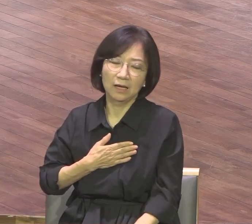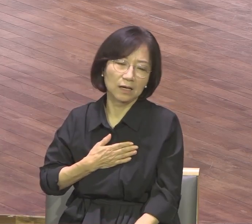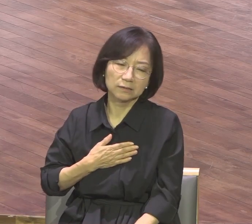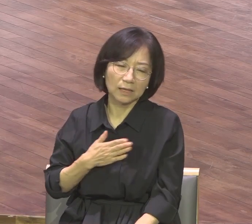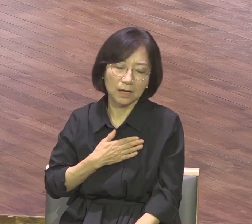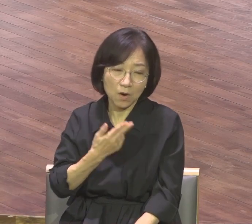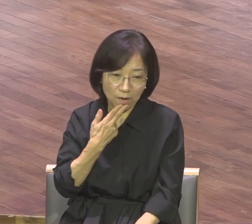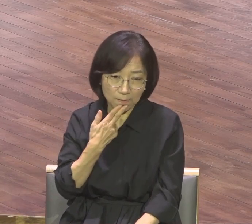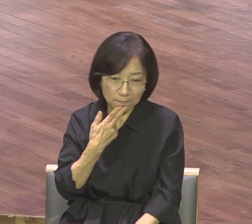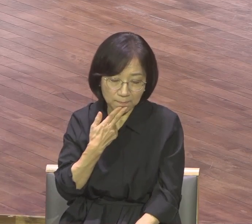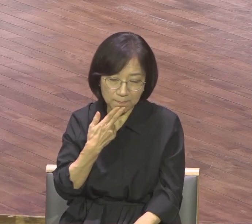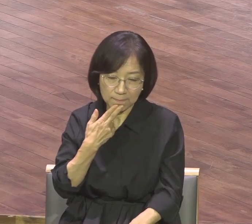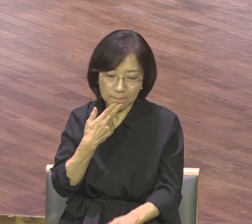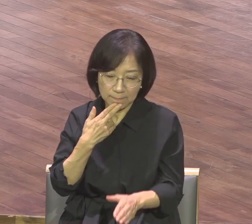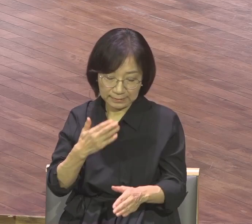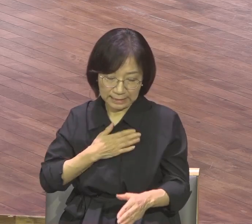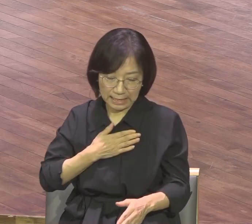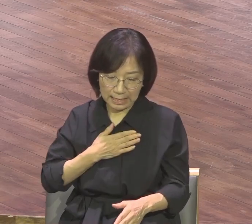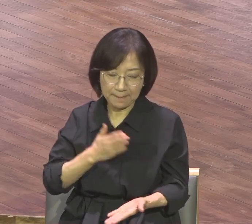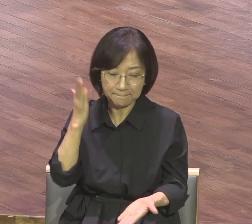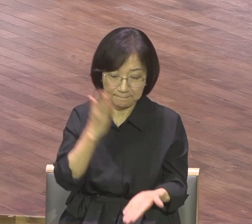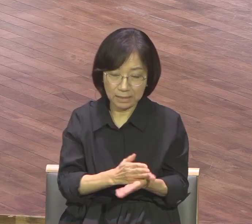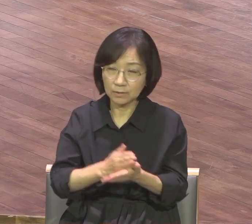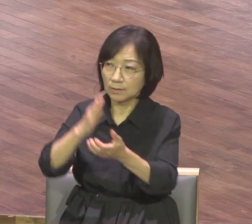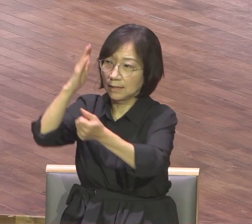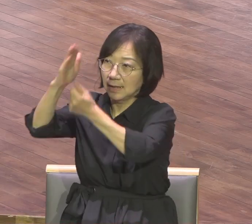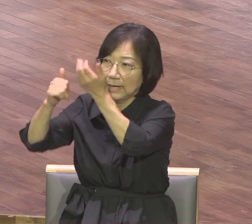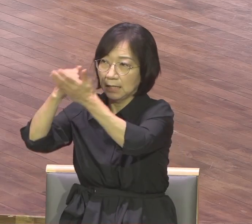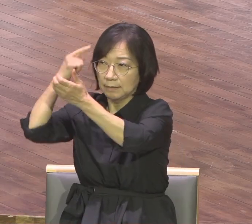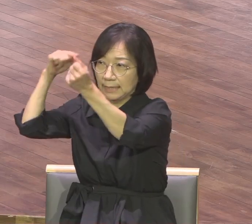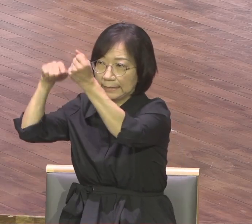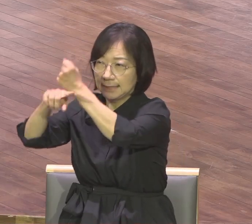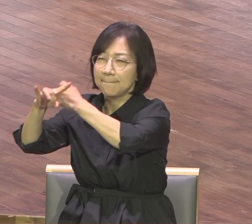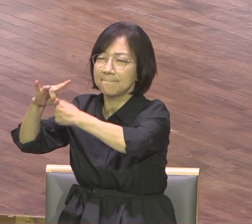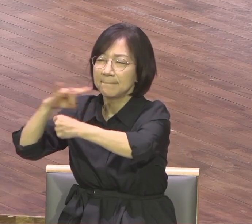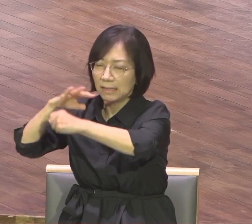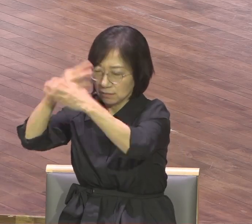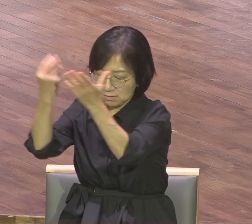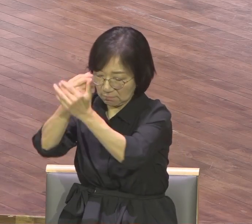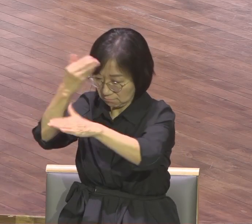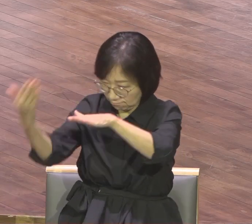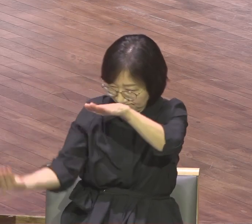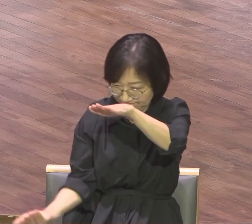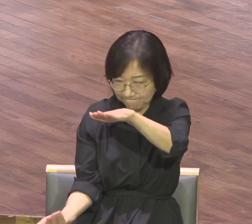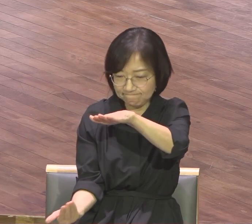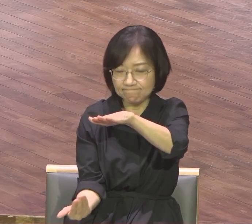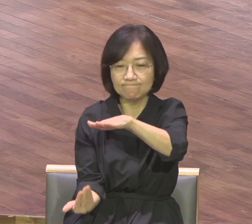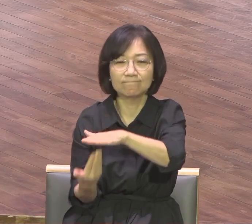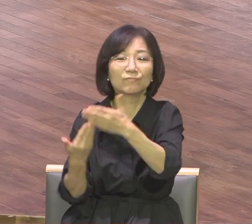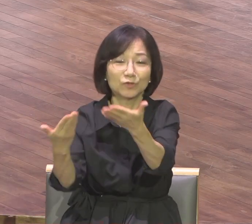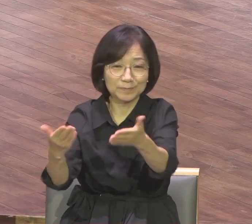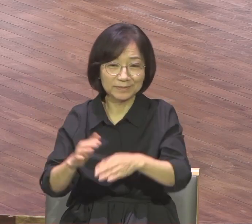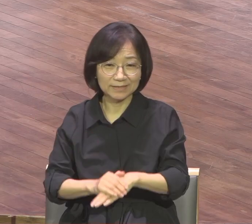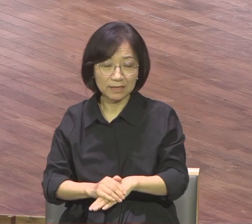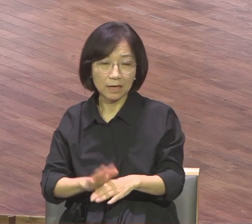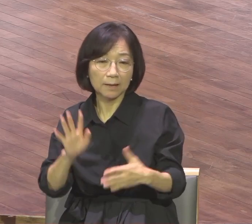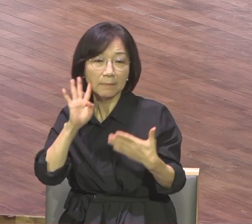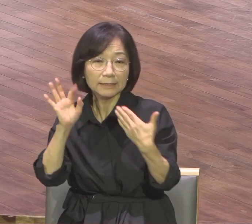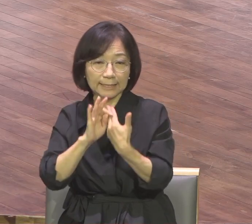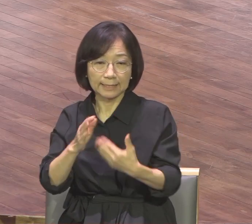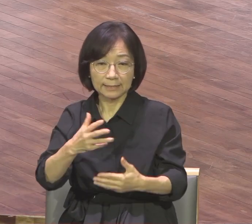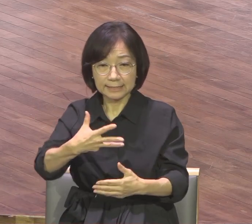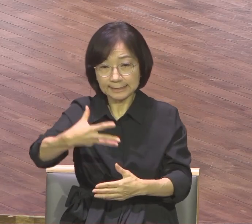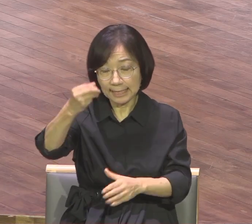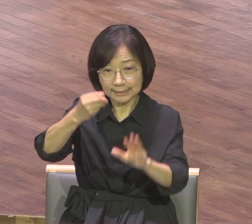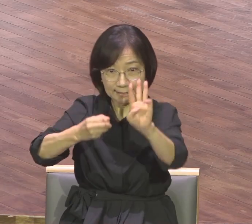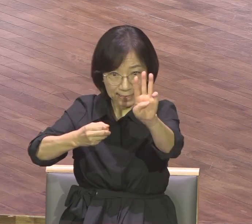뜻만을 그렇게 온전히 이루어드린다. 이거 창세기 3장의 나중심의 삶이 되면 겸손할 수가